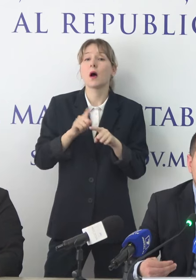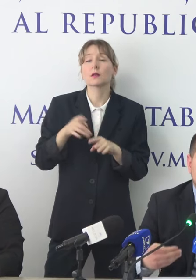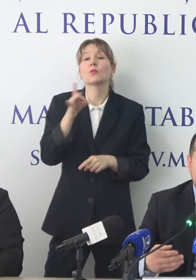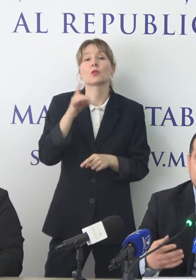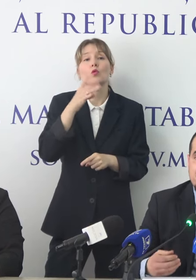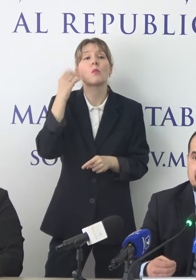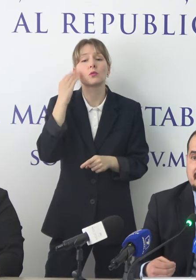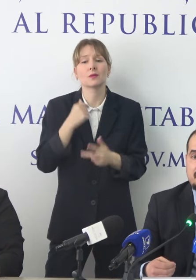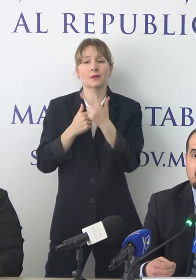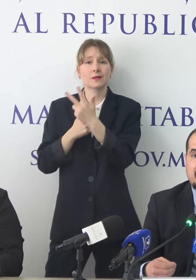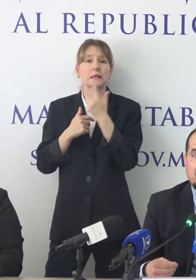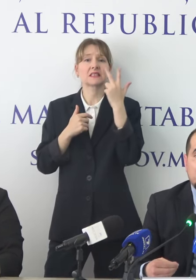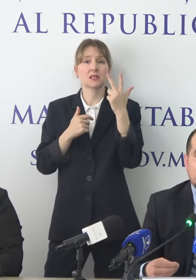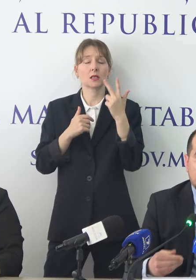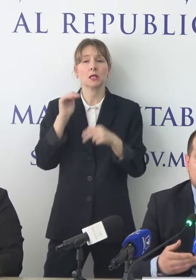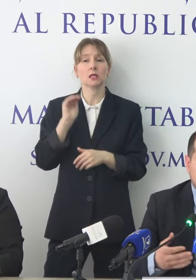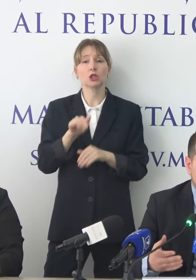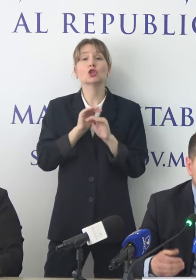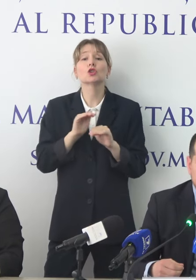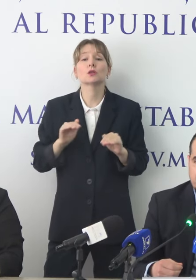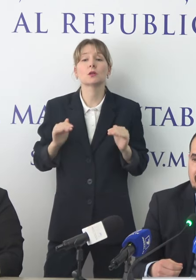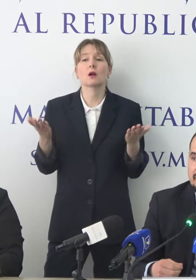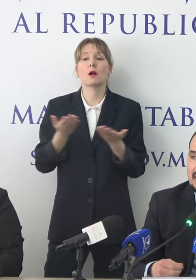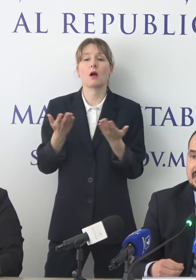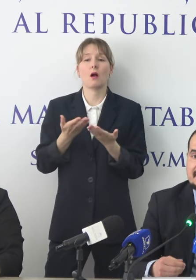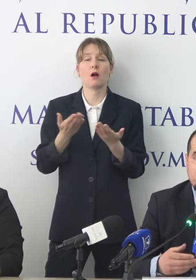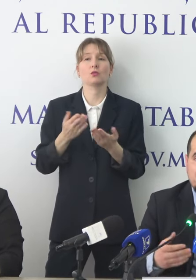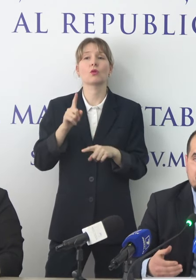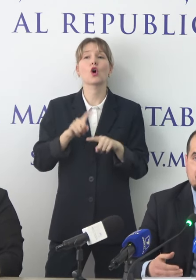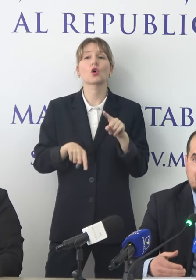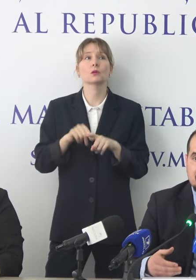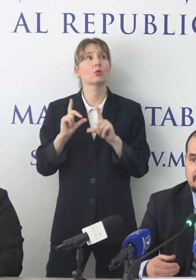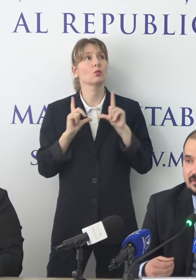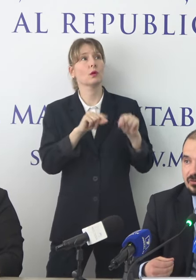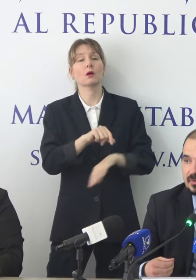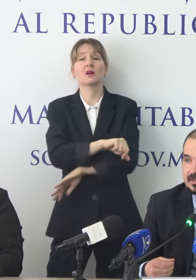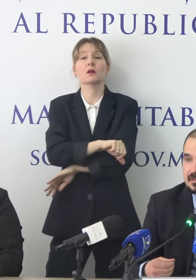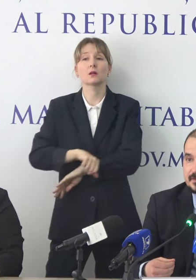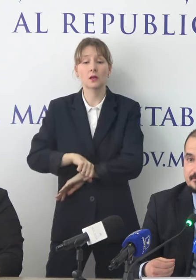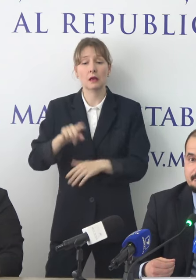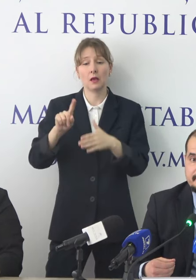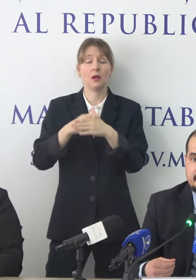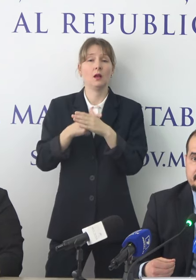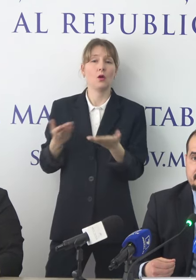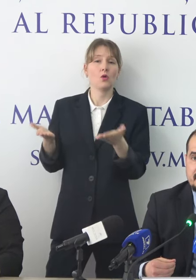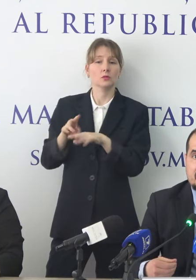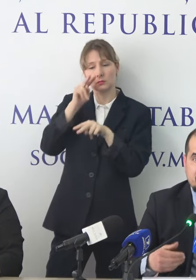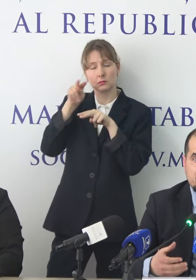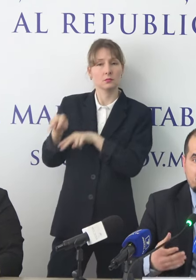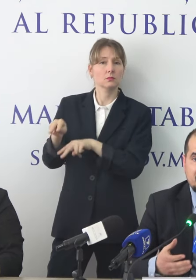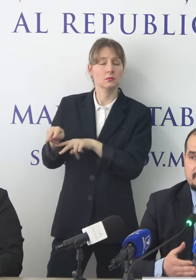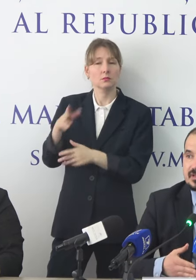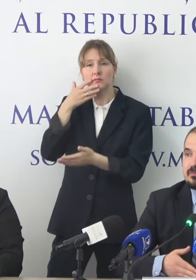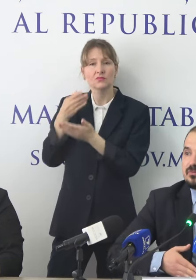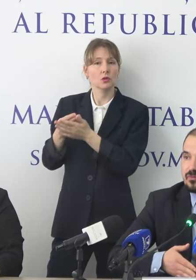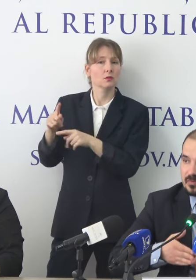cel puțin 33.000 de copii pentru care părinții au plecat psihotare sau în afara comunității. Deci acești